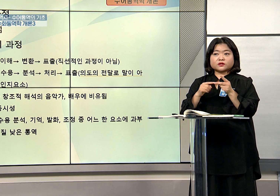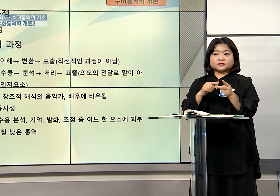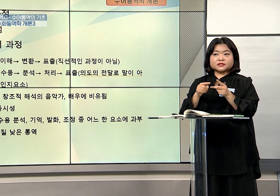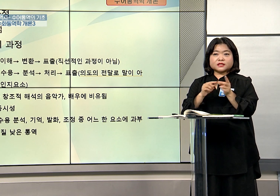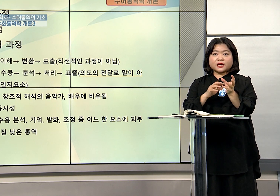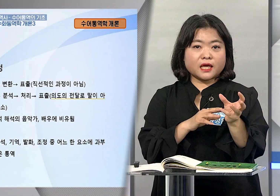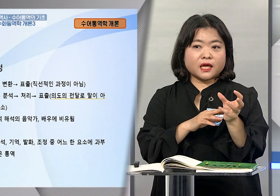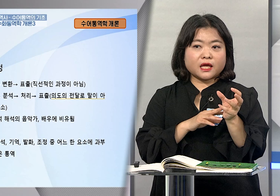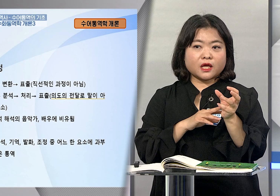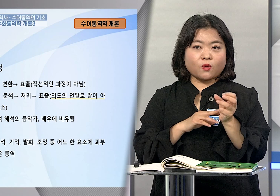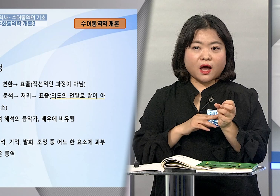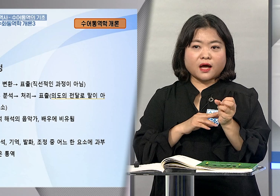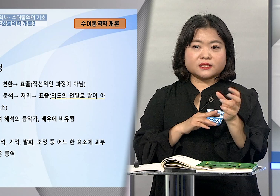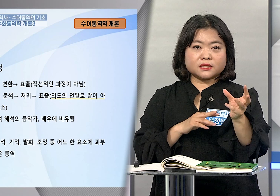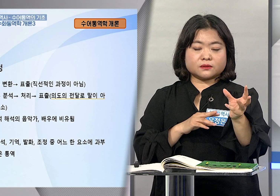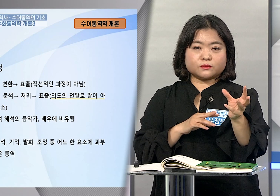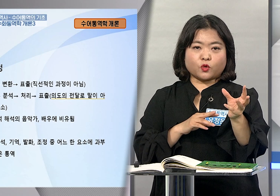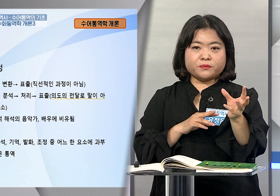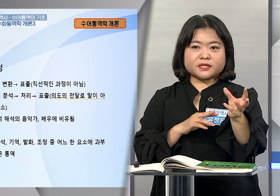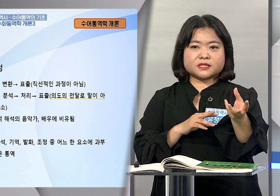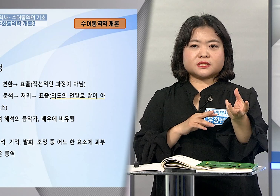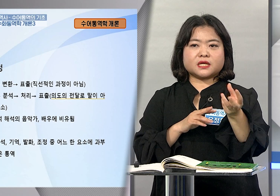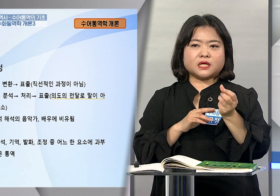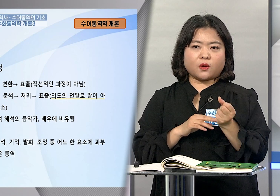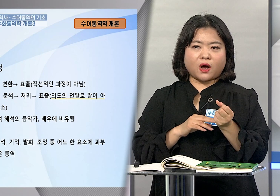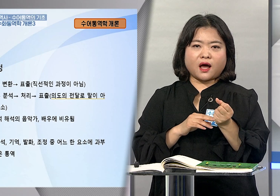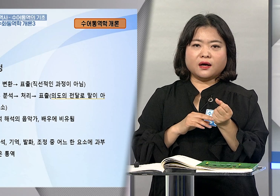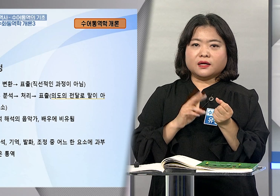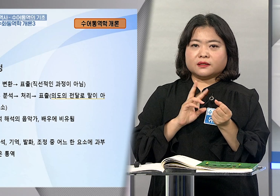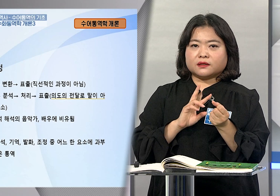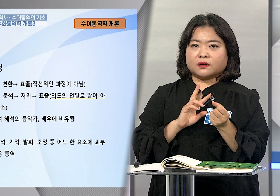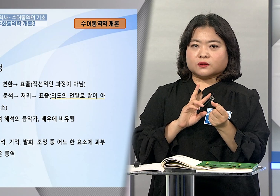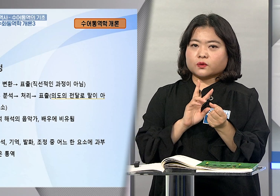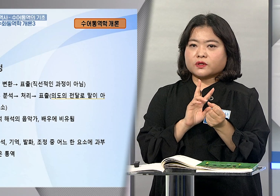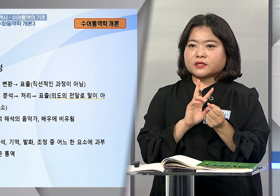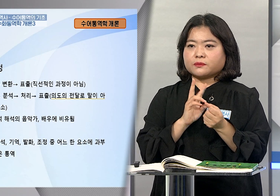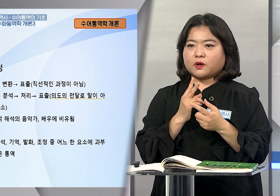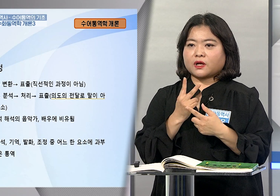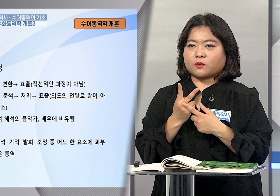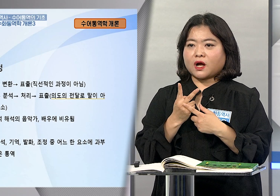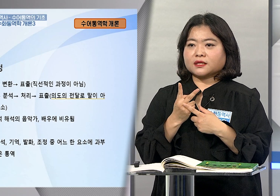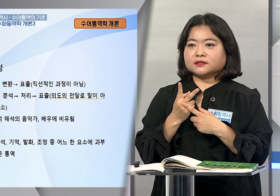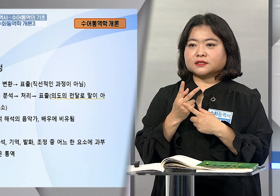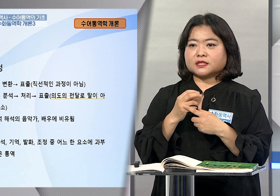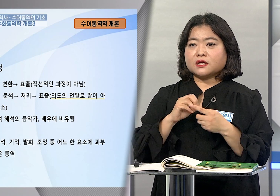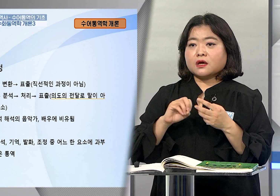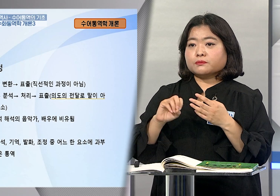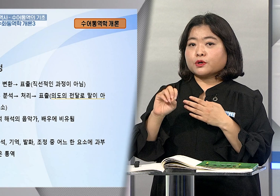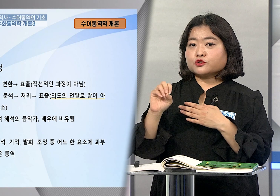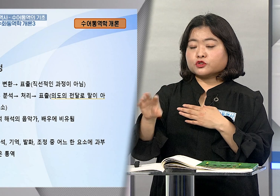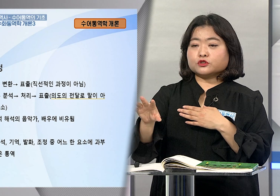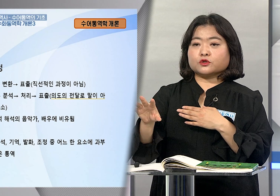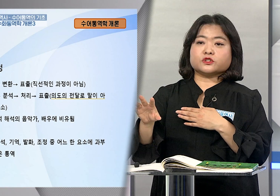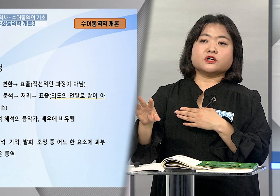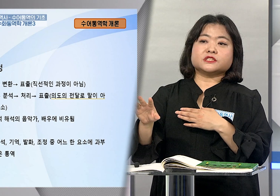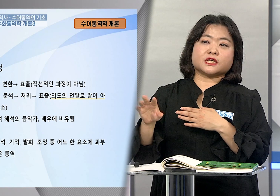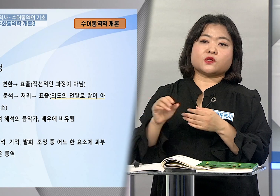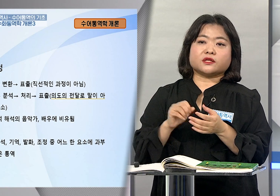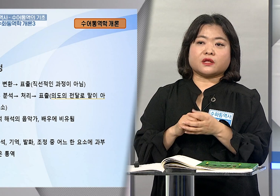통역은 이해와 원 메시지의 이해와 통역 사이 변환과 그것이 표출로 이어지게 되는데요.